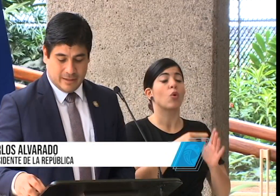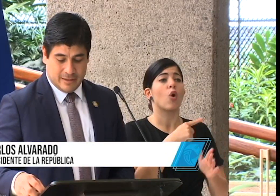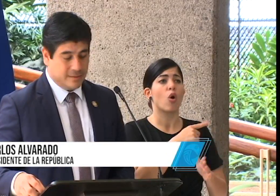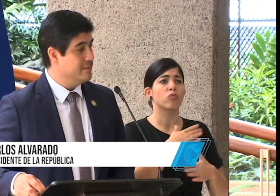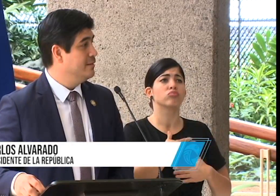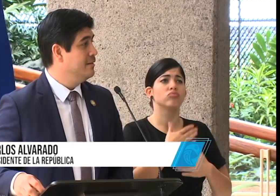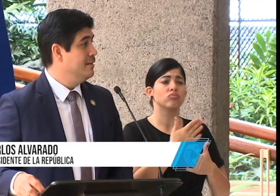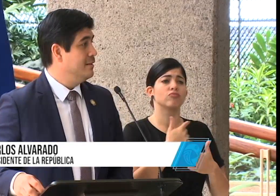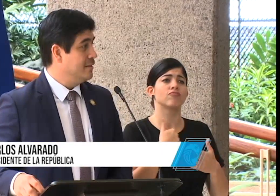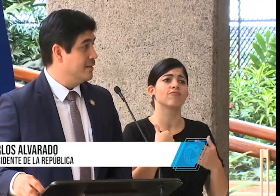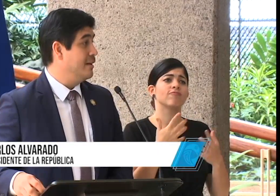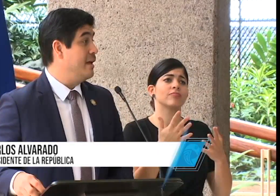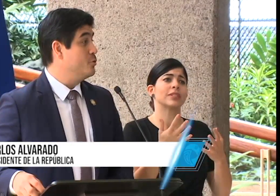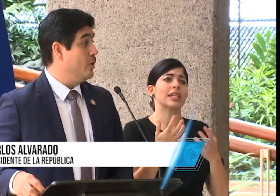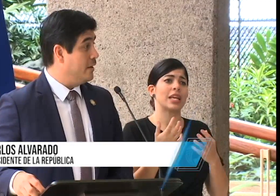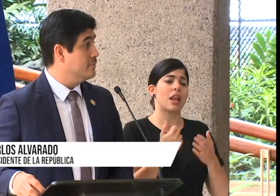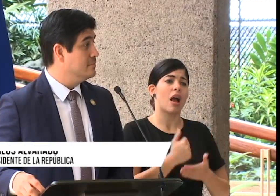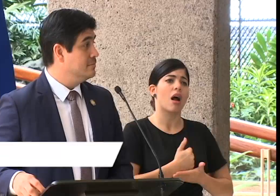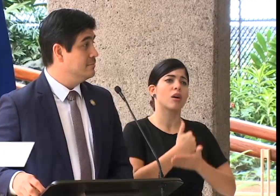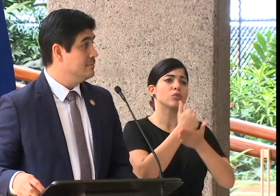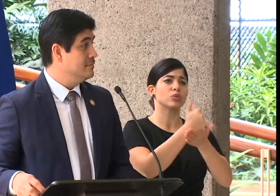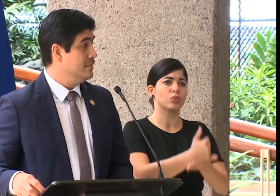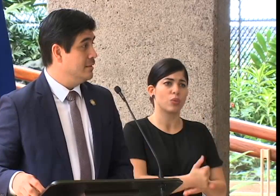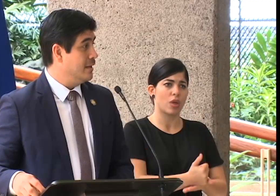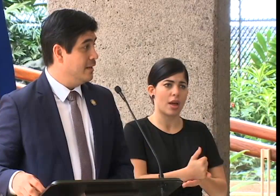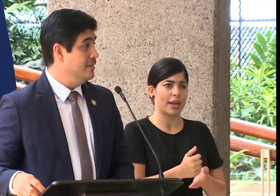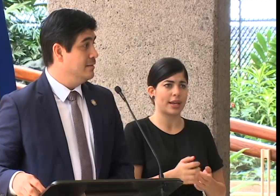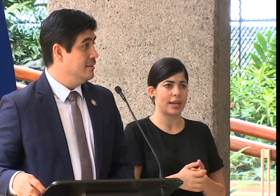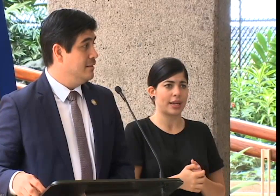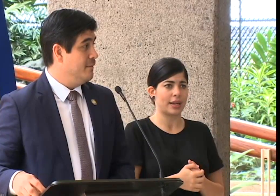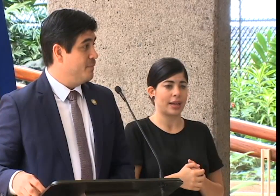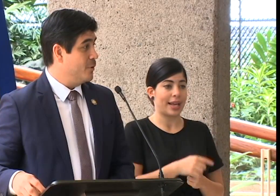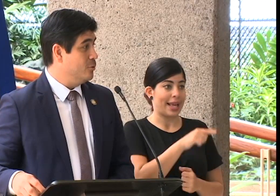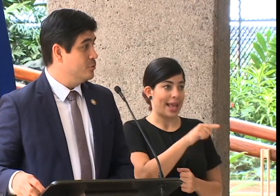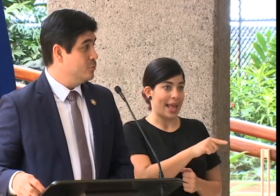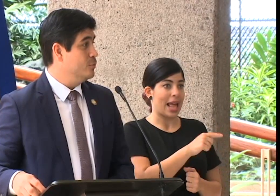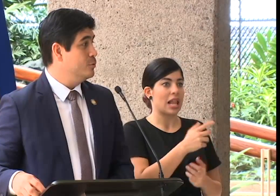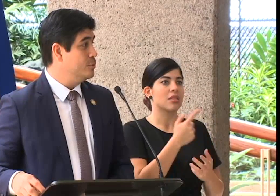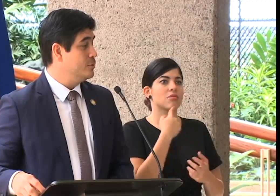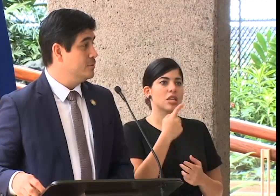voluntad de querer ayudar él